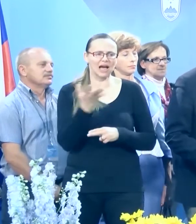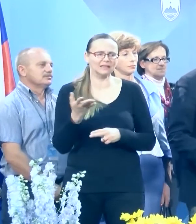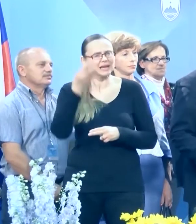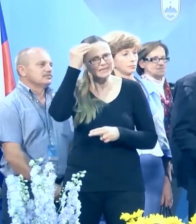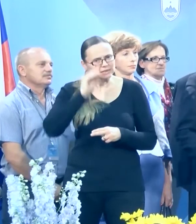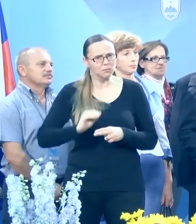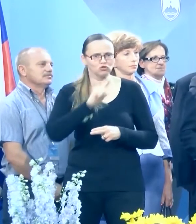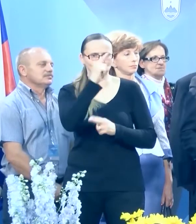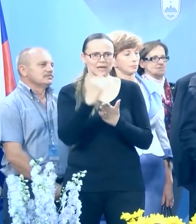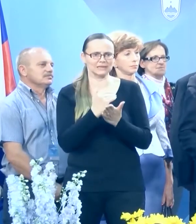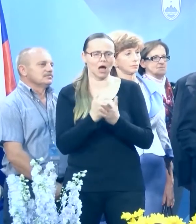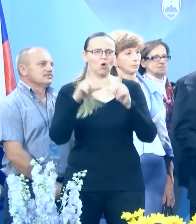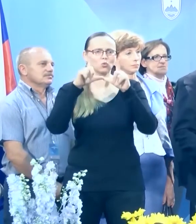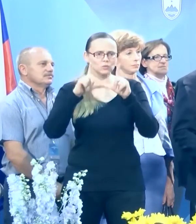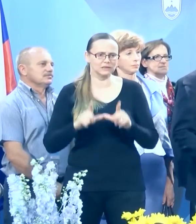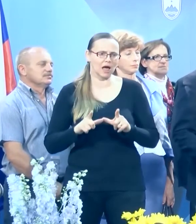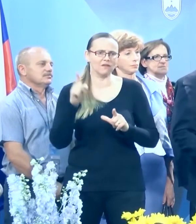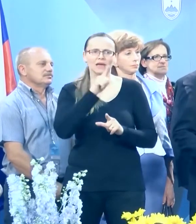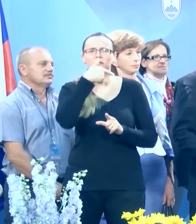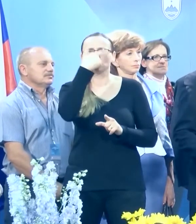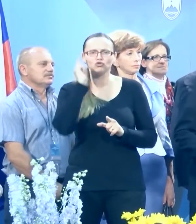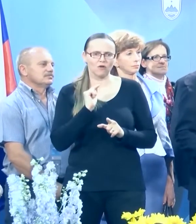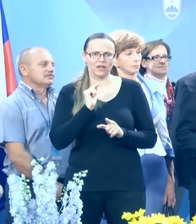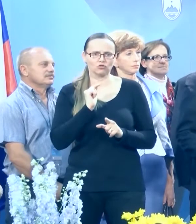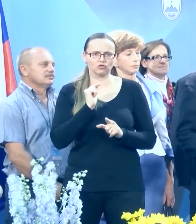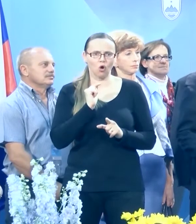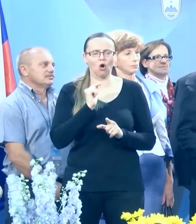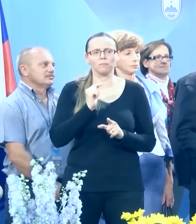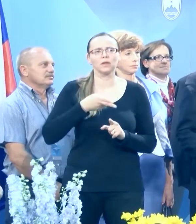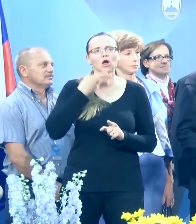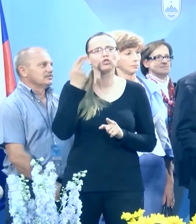spoštuje zakon, ustava in človeško dostojanstvo.